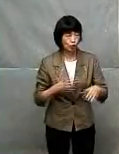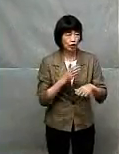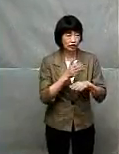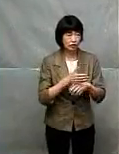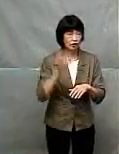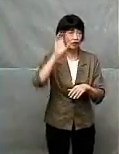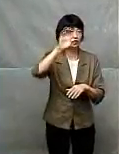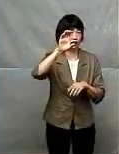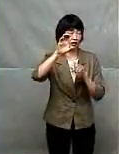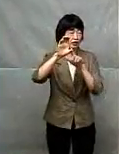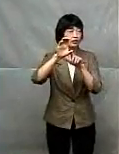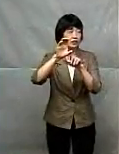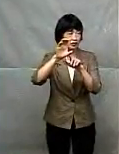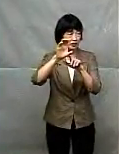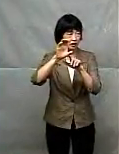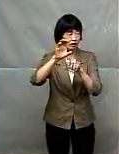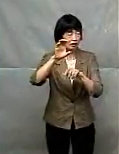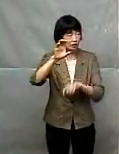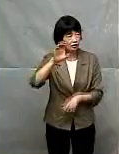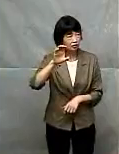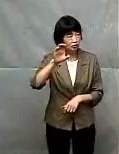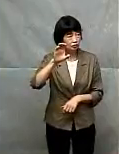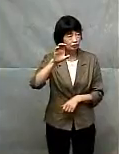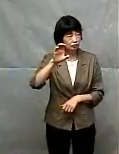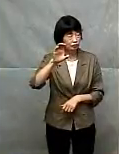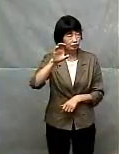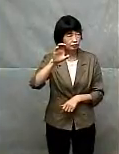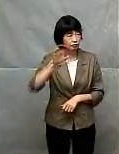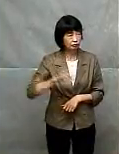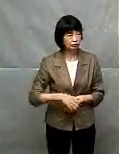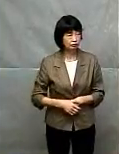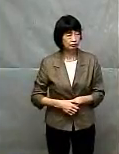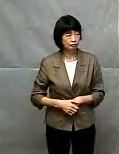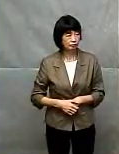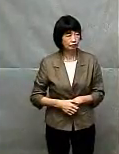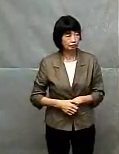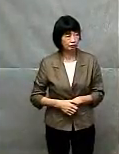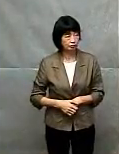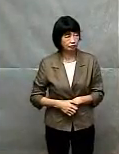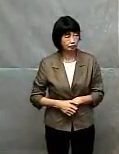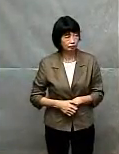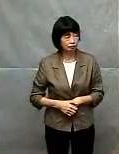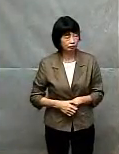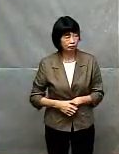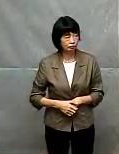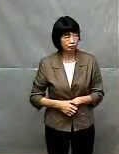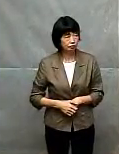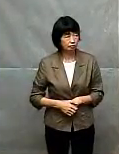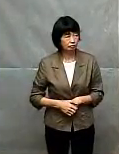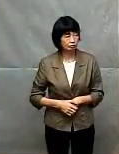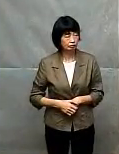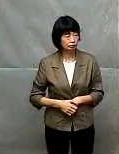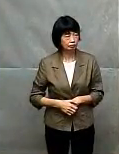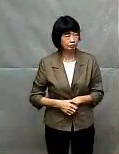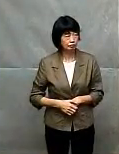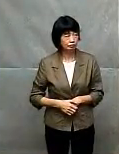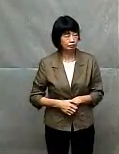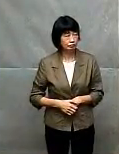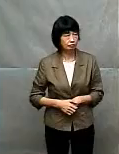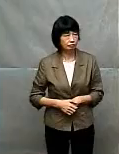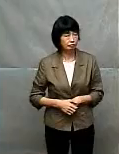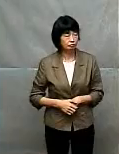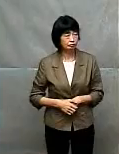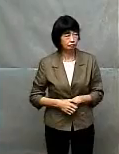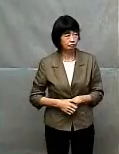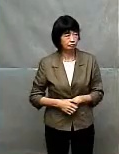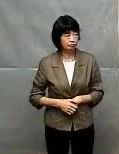うん、まあ、言ってみれば県政順的なものの先がですね、大井よりも羽越にあるという形